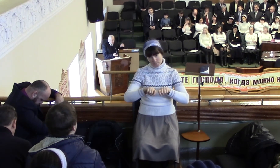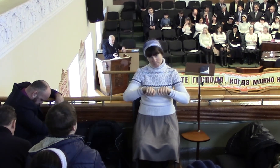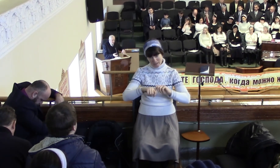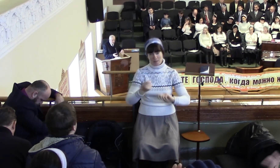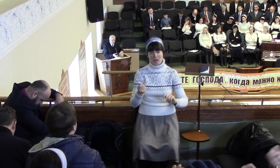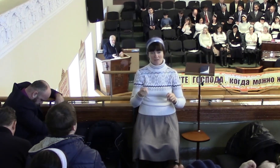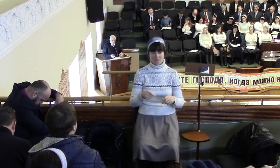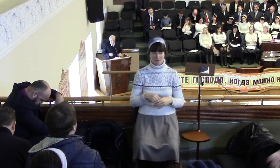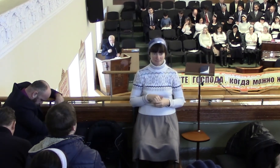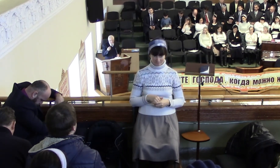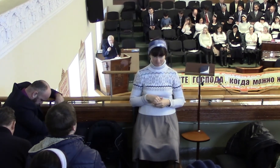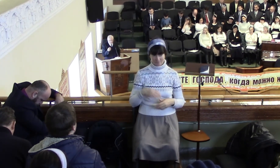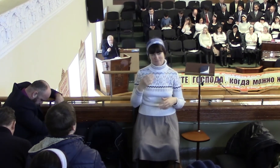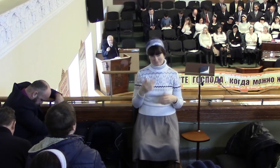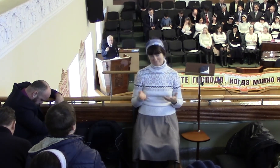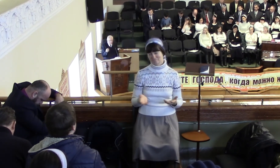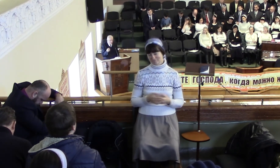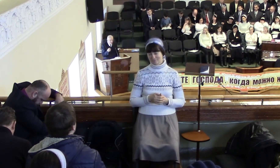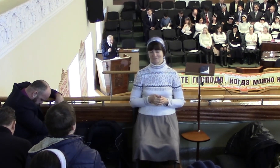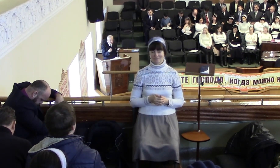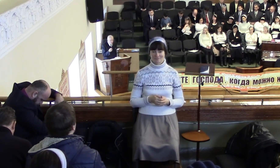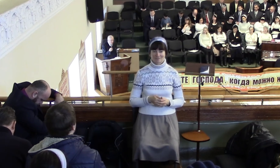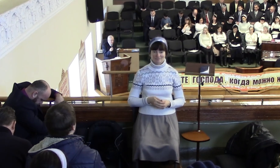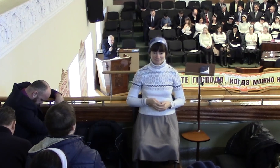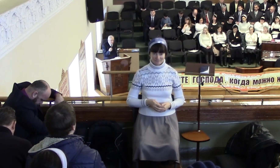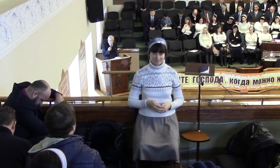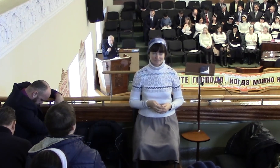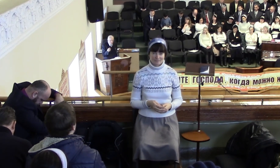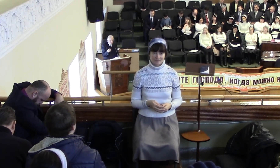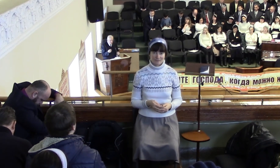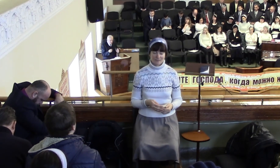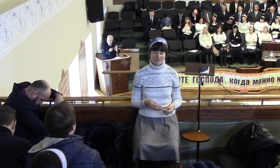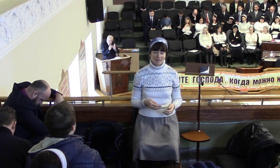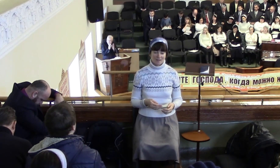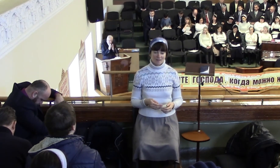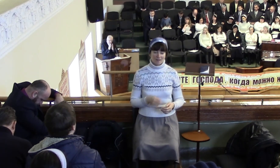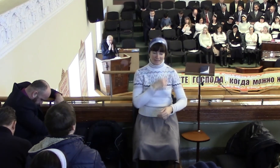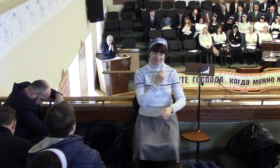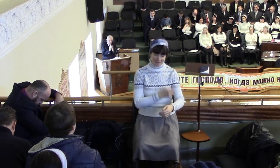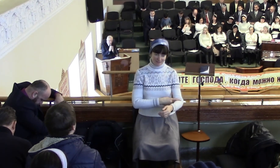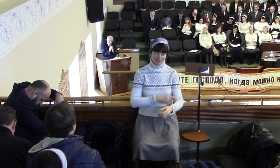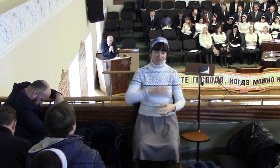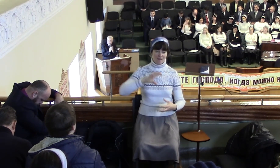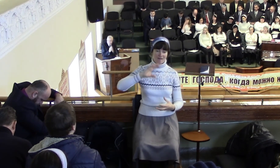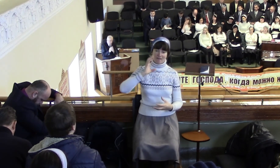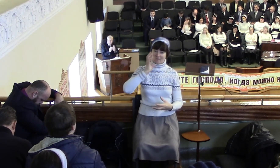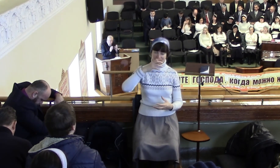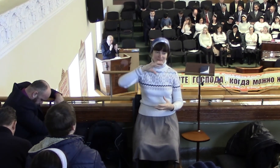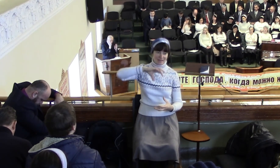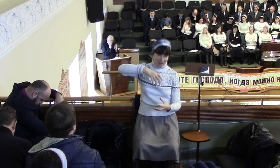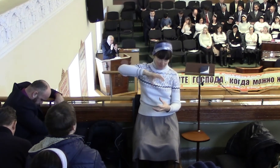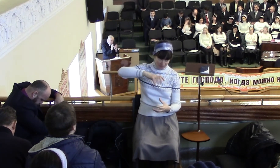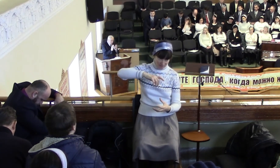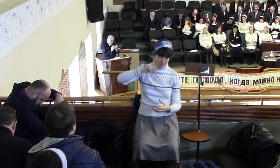То есть сохранить. И вся сила термоса и его значение в том, что граница стоит